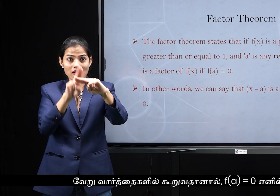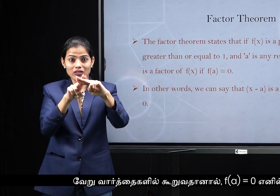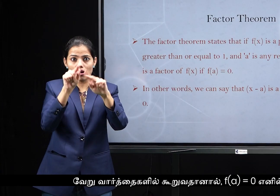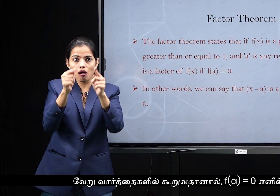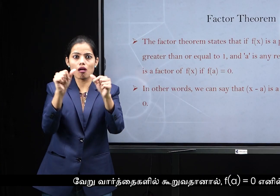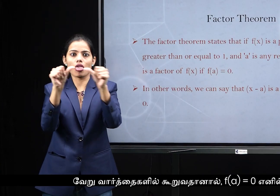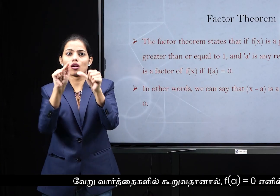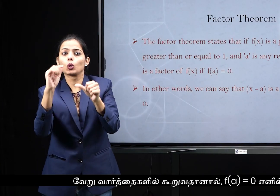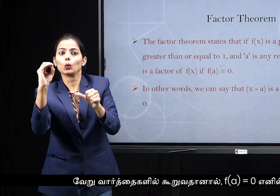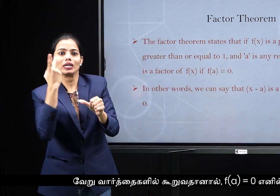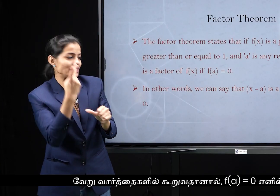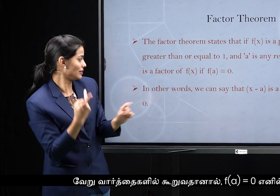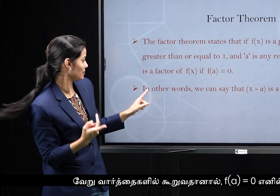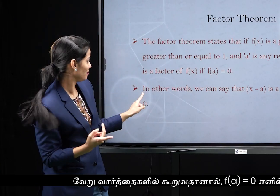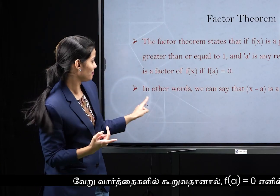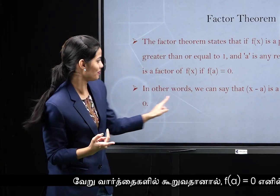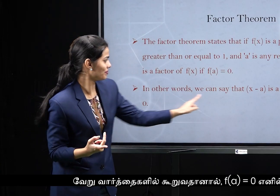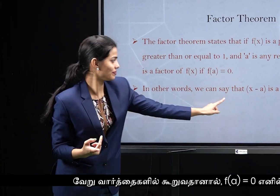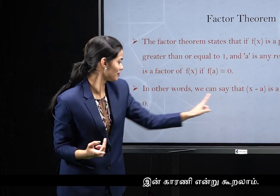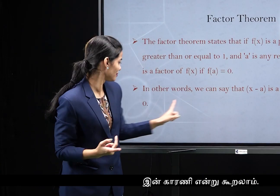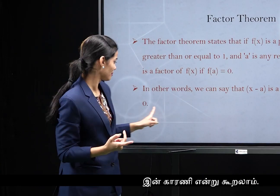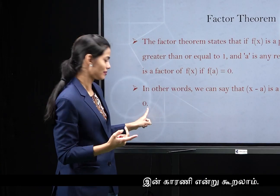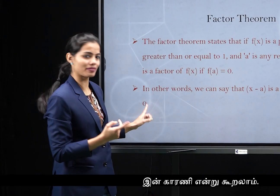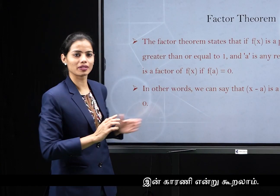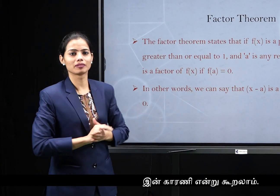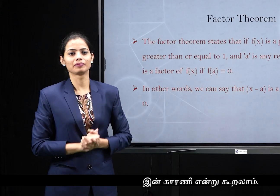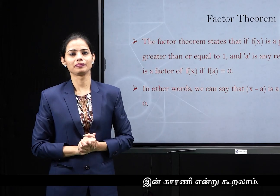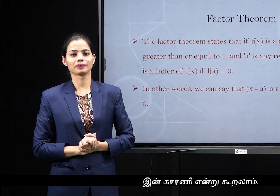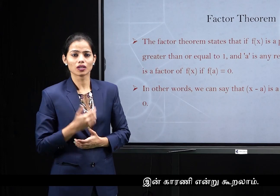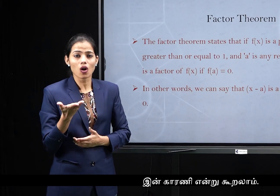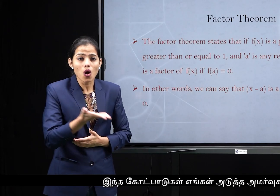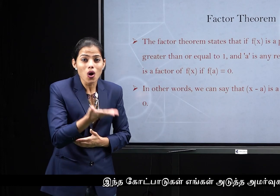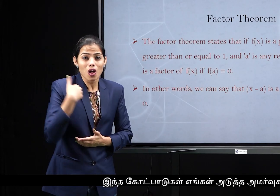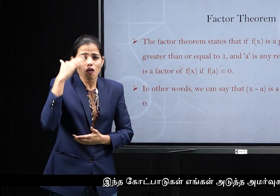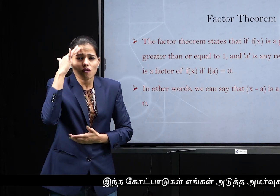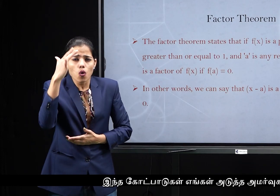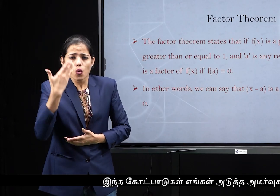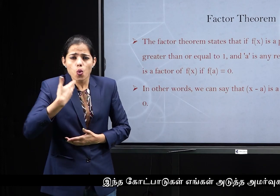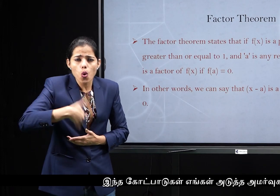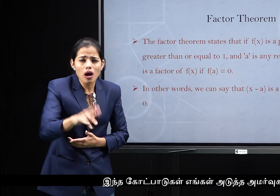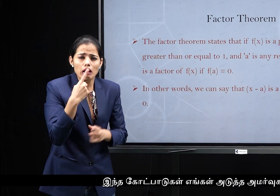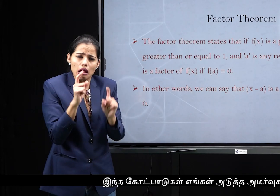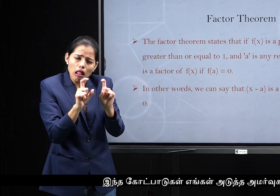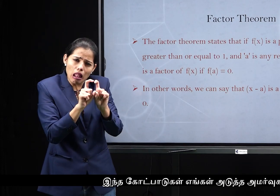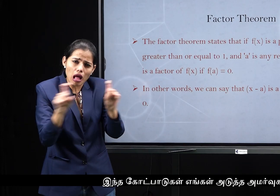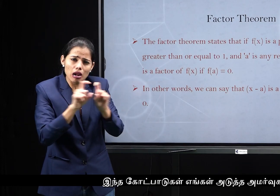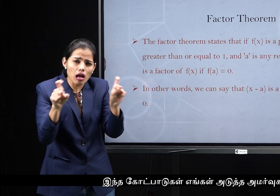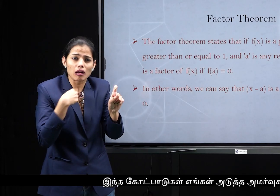a f வட்ட அடைப்புக்குறிக்குள் x இன் காரணி என்று கூறலாம். இந்த கோட்பாடுகள் நம் அடுத்த அமர்வுகளில்